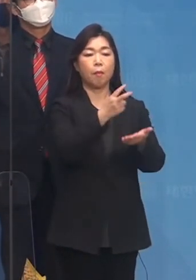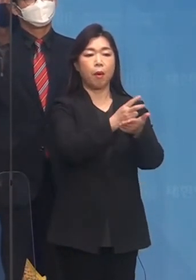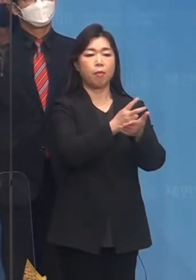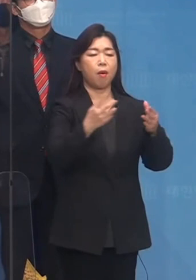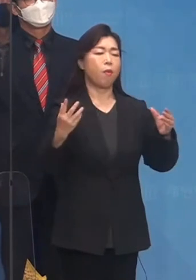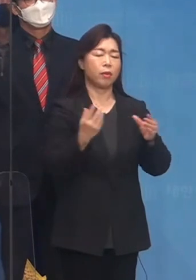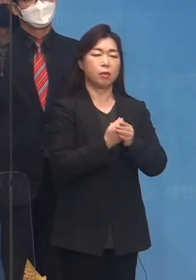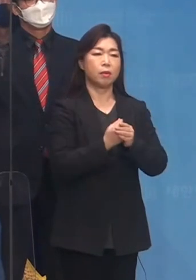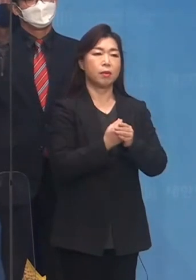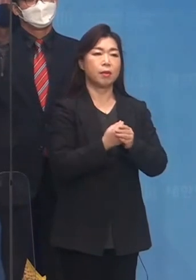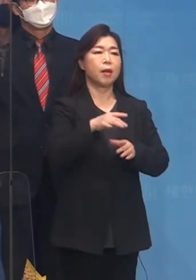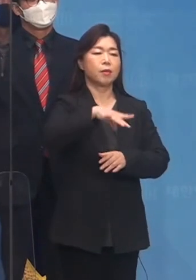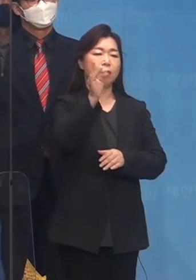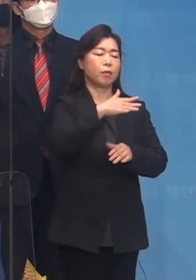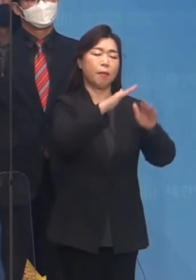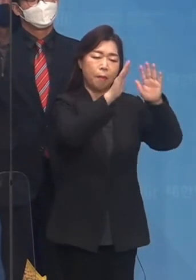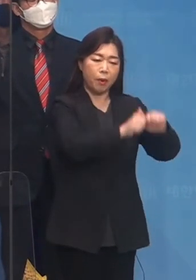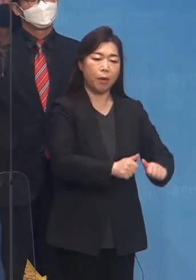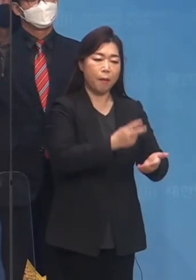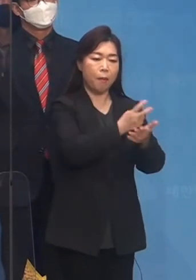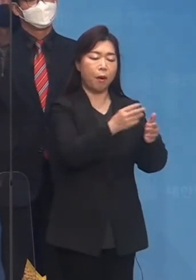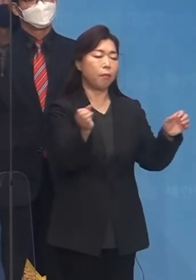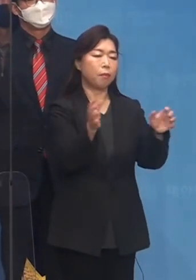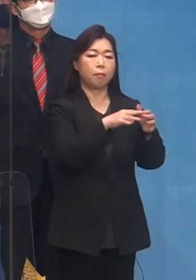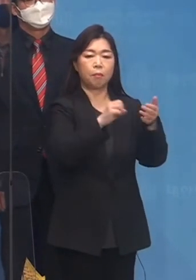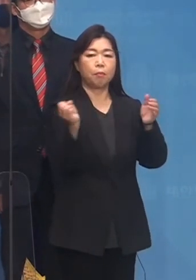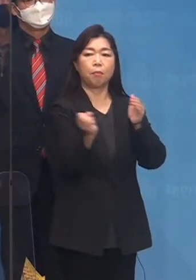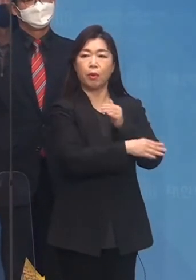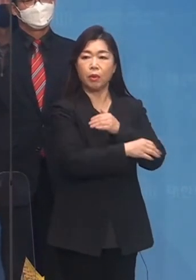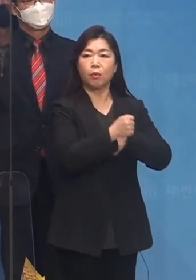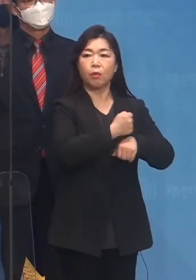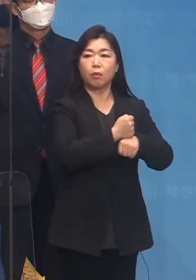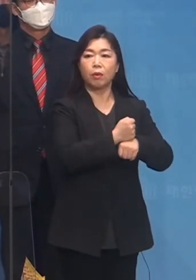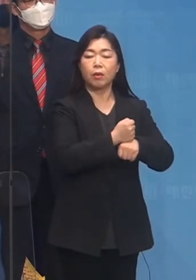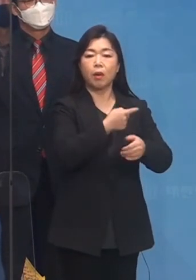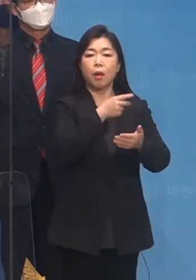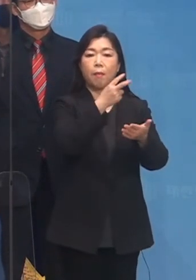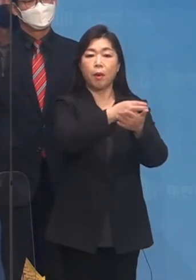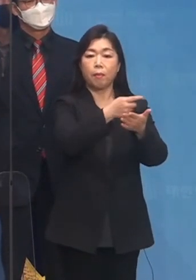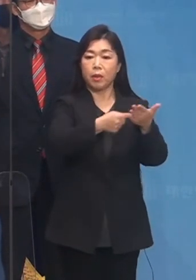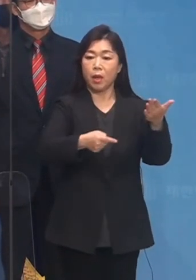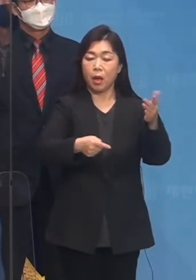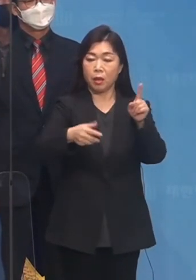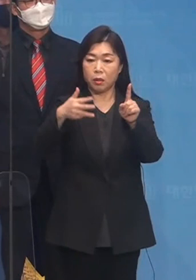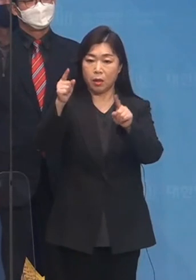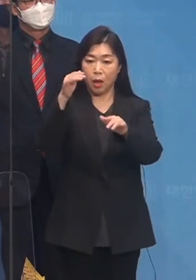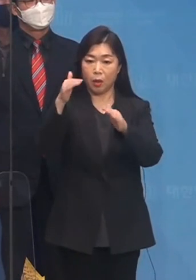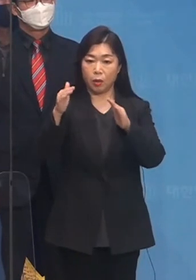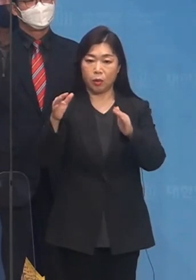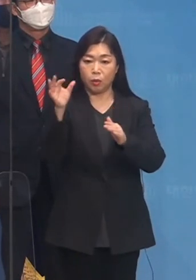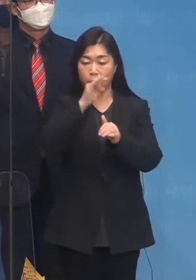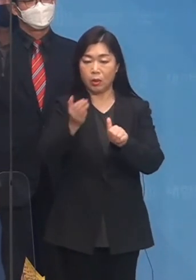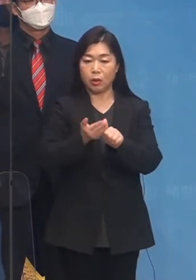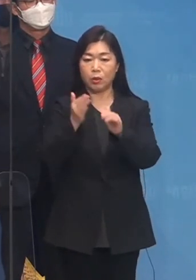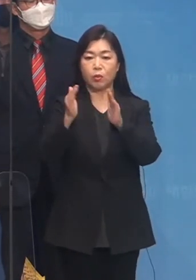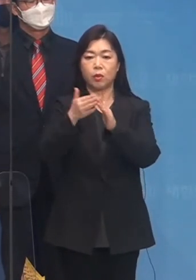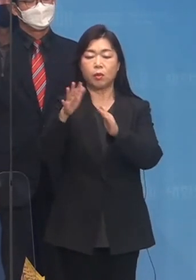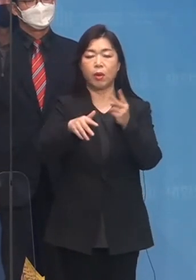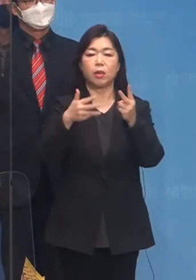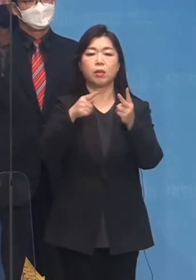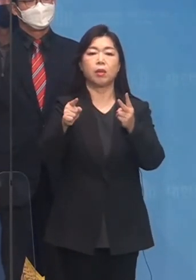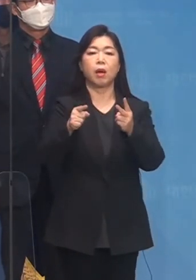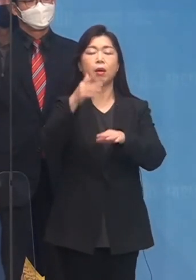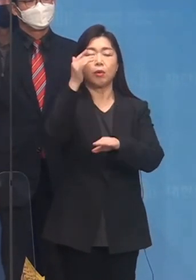법은 완전 원천 무효가 돼야 하고요. 이 법의 피해는 1차는 농장이지만은 2차